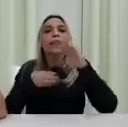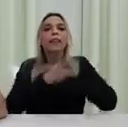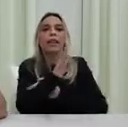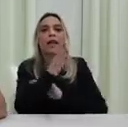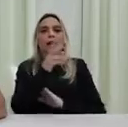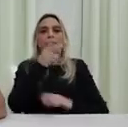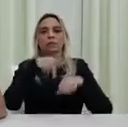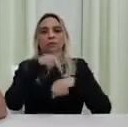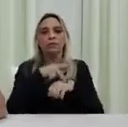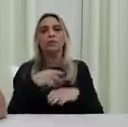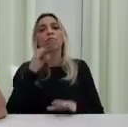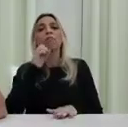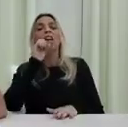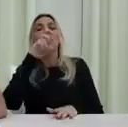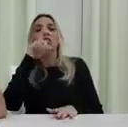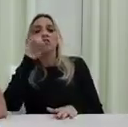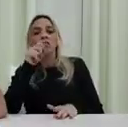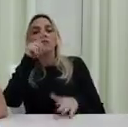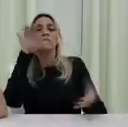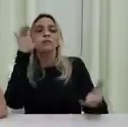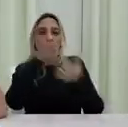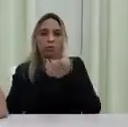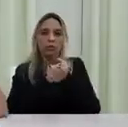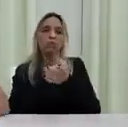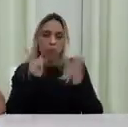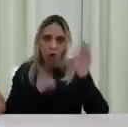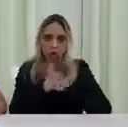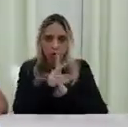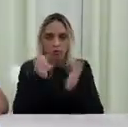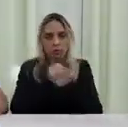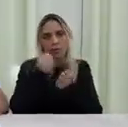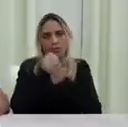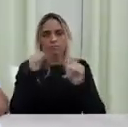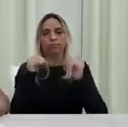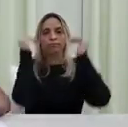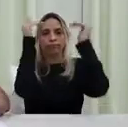Então, visto Edir Macedo, esposa, continua com visto aqui.